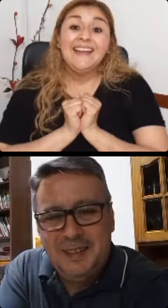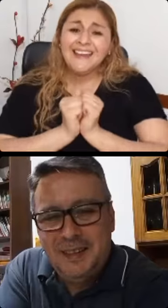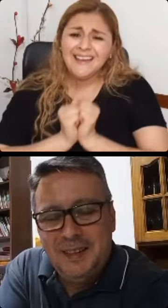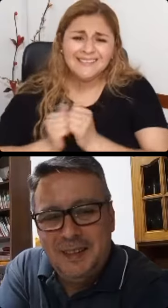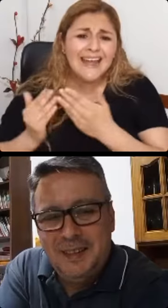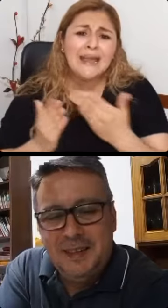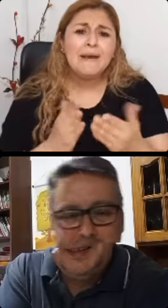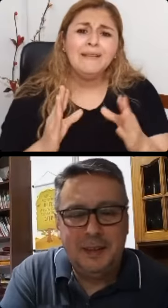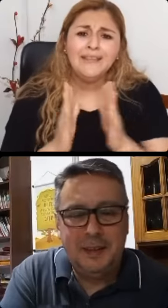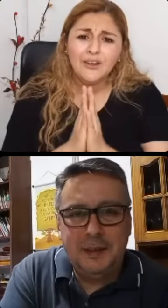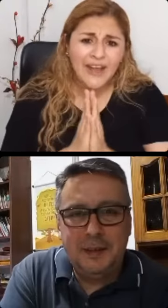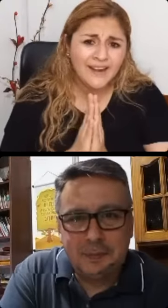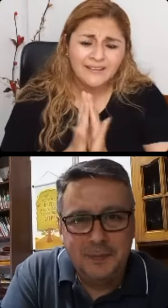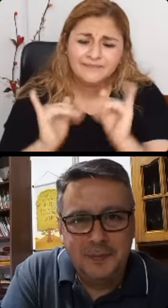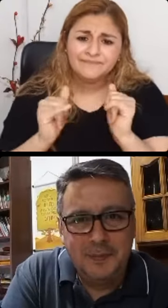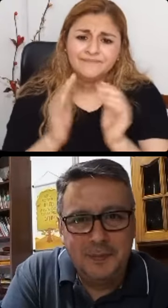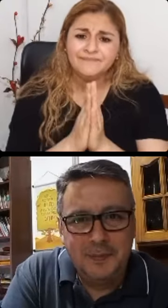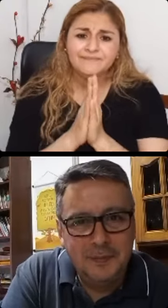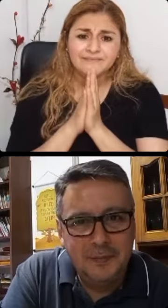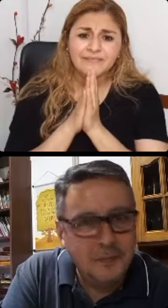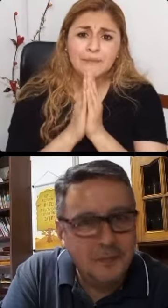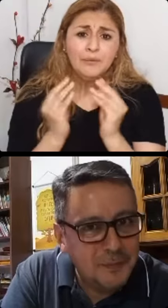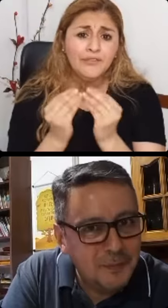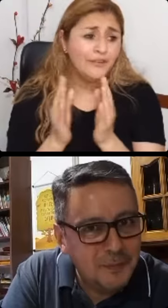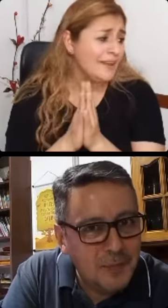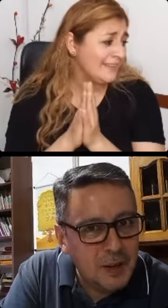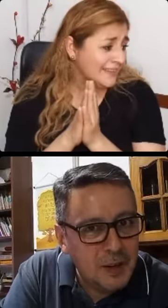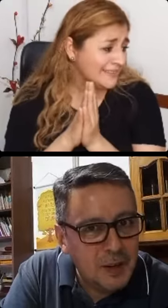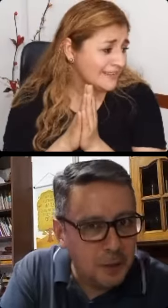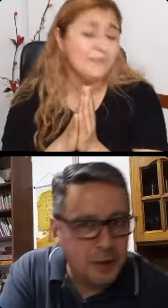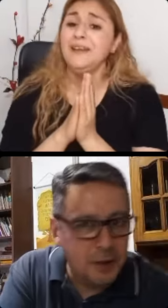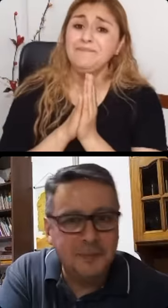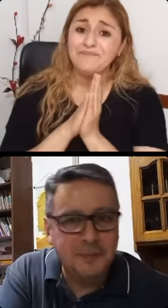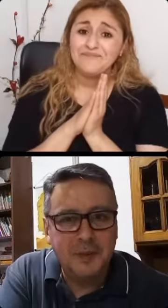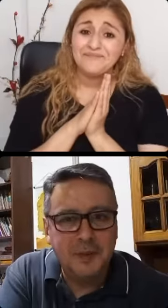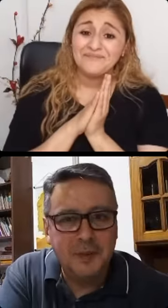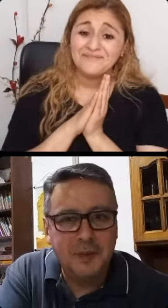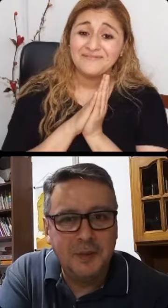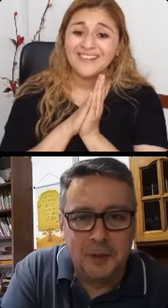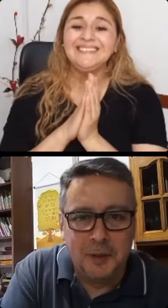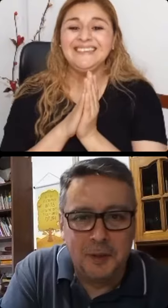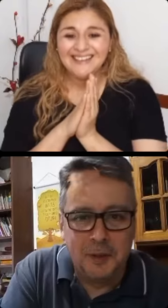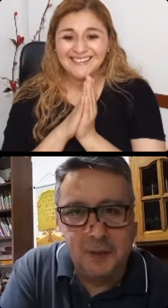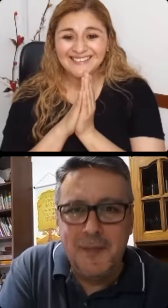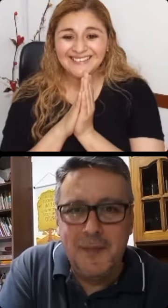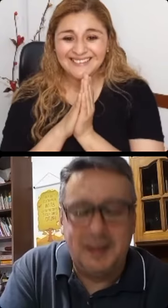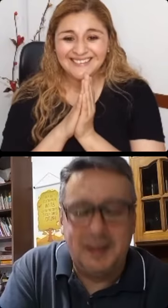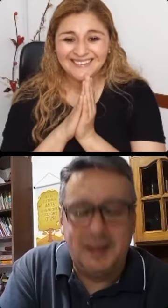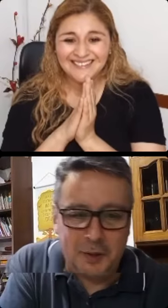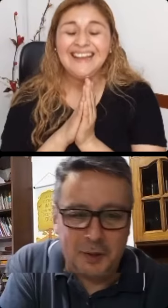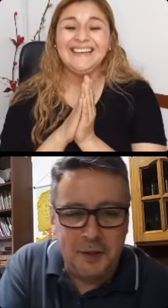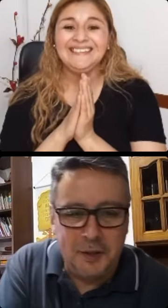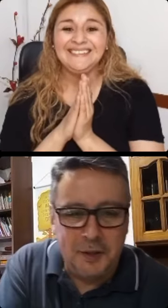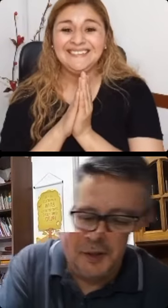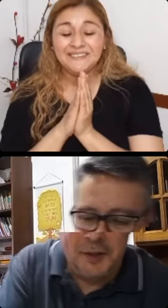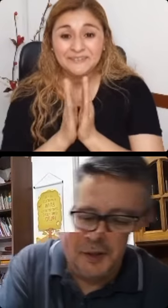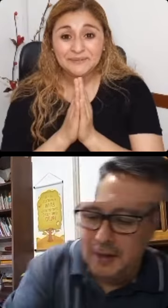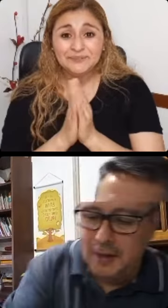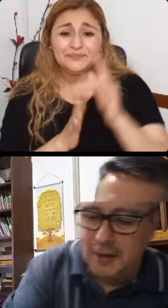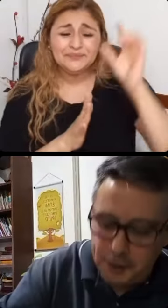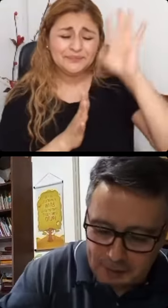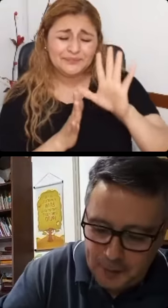serías tan amable de orar por favor sí vámonos hacemos una oración